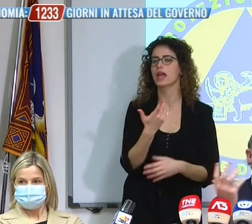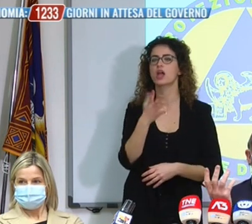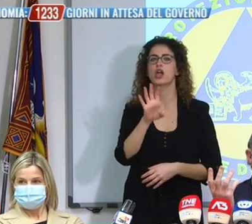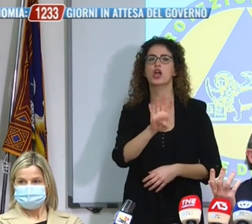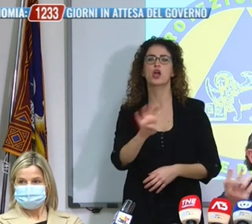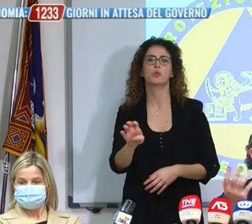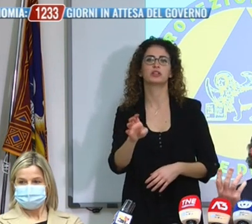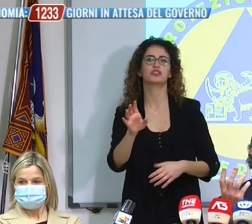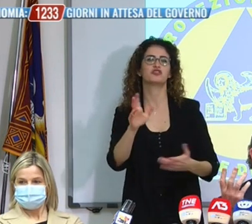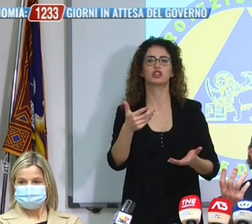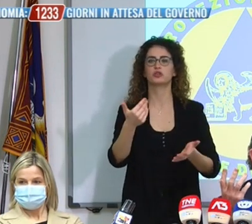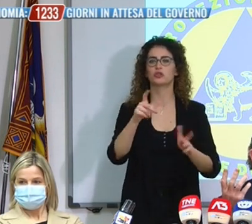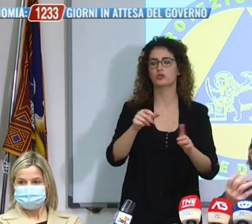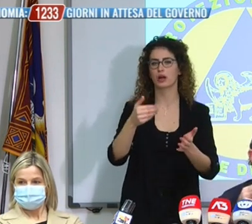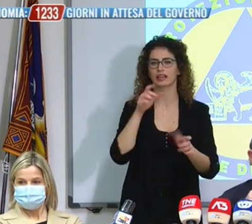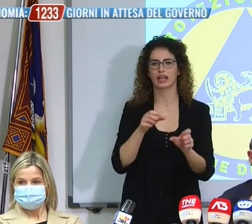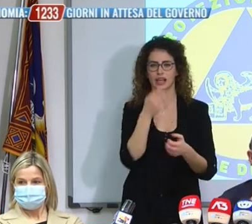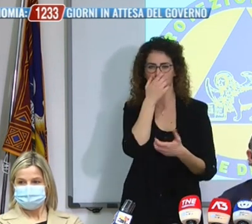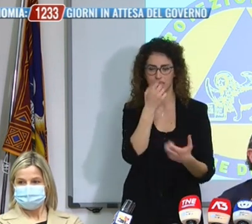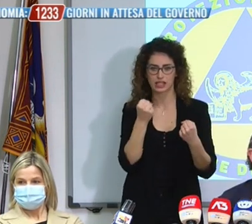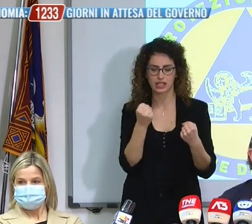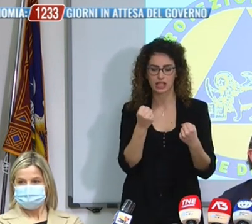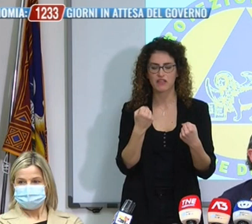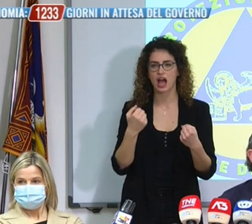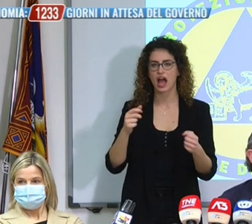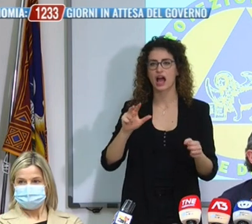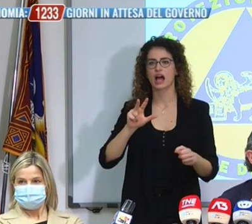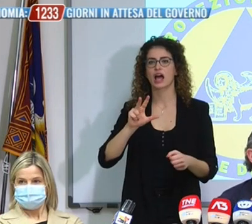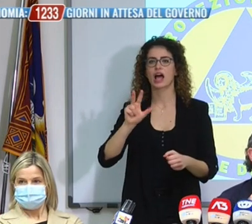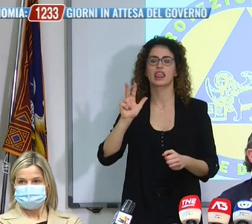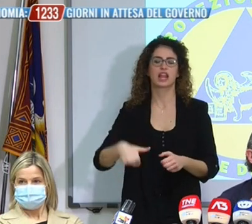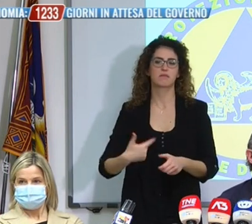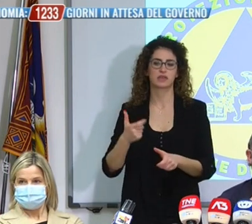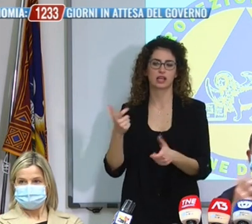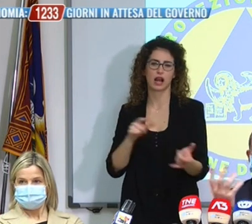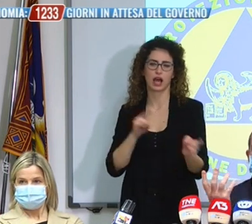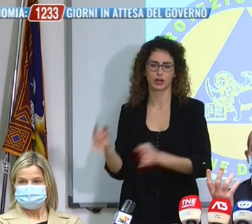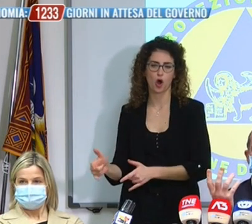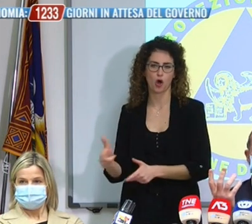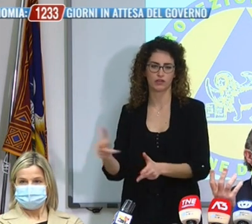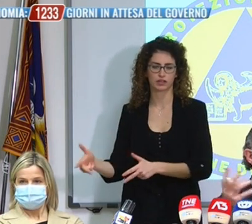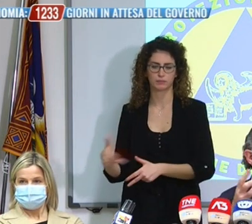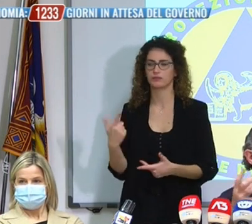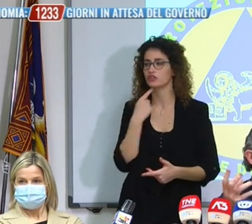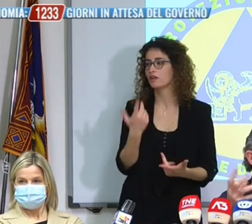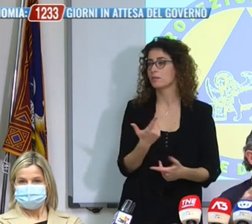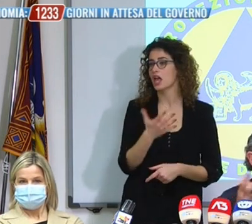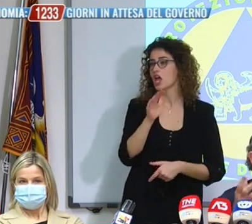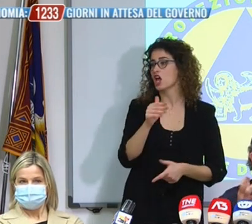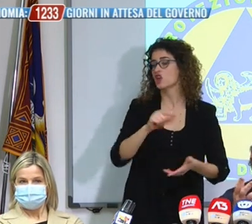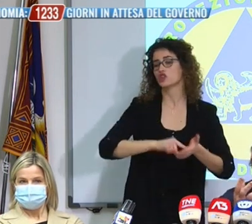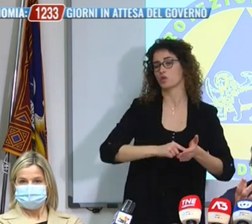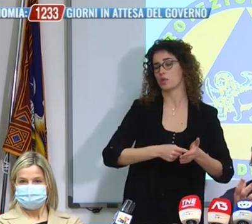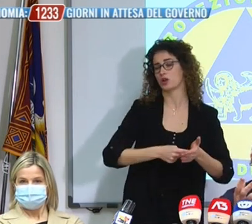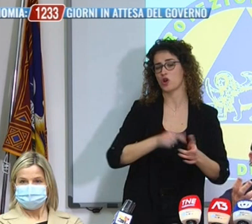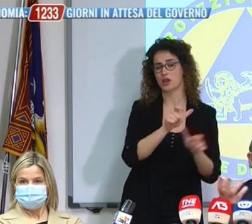di 3000 persone ricoverate. Allora, alla luce di tutti questi ragionamenti, c'è qualcuno che dice: ma su 5 milioni di veneti non sarete mica in difficoltà